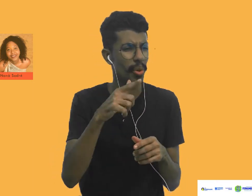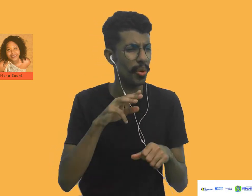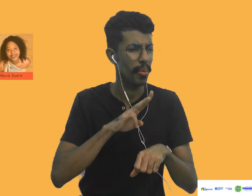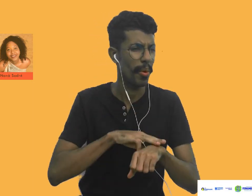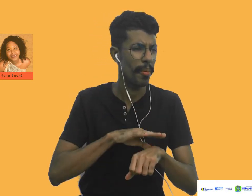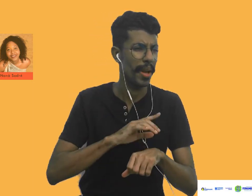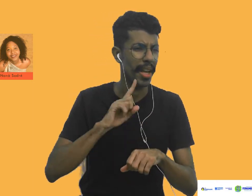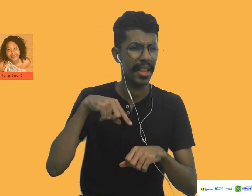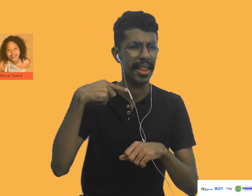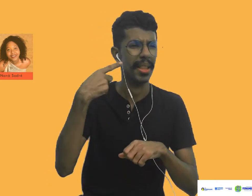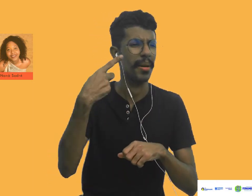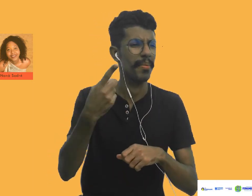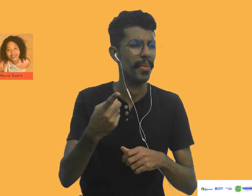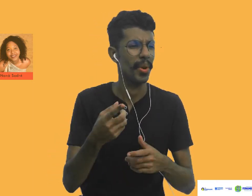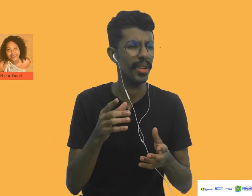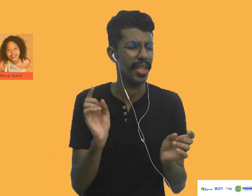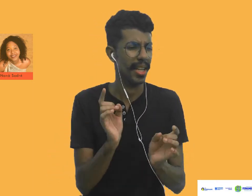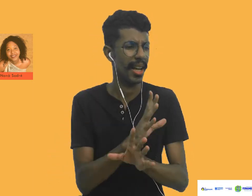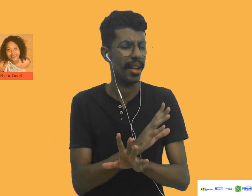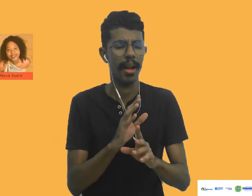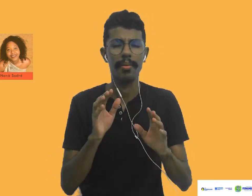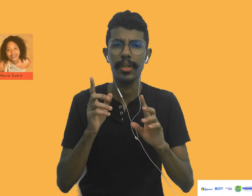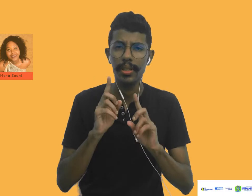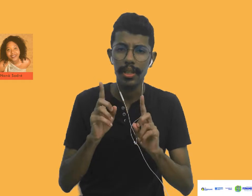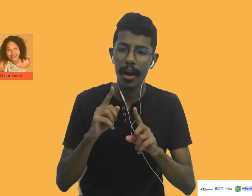em outro momento, daqui a pouco